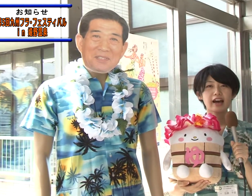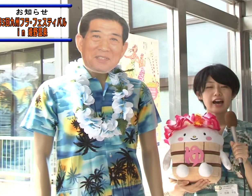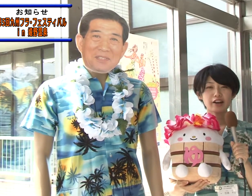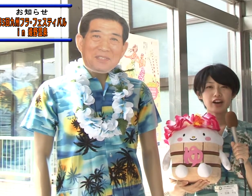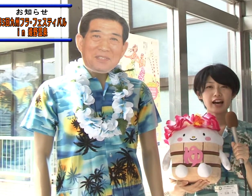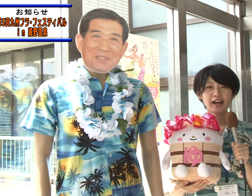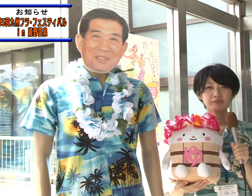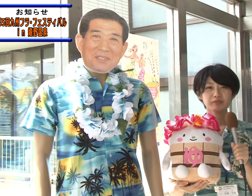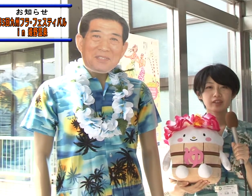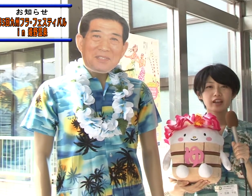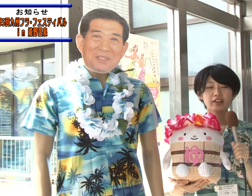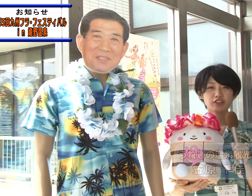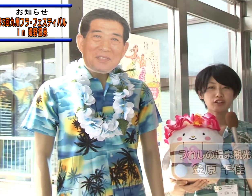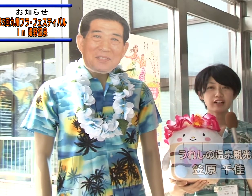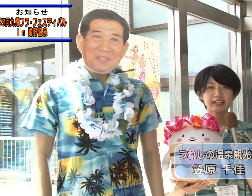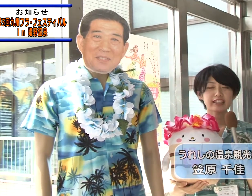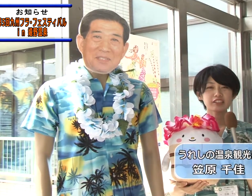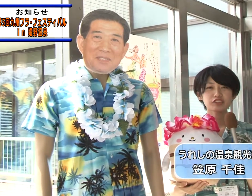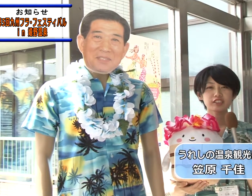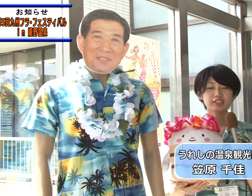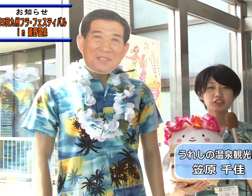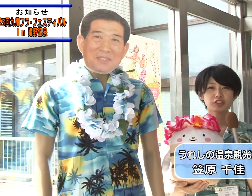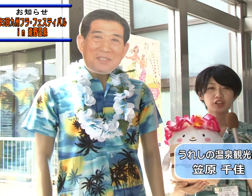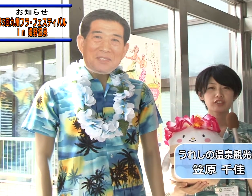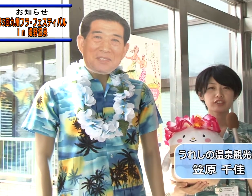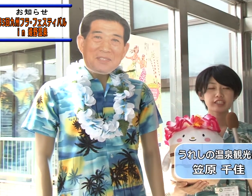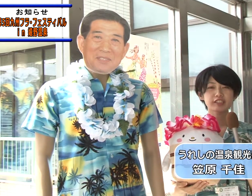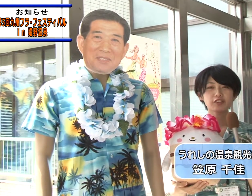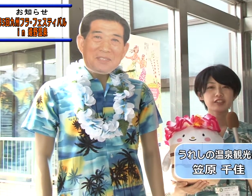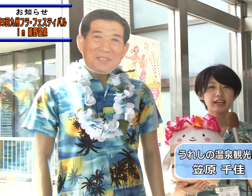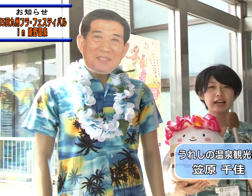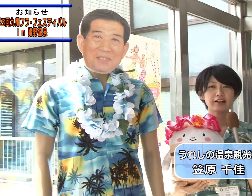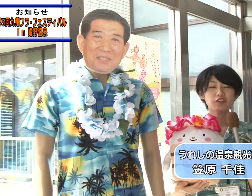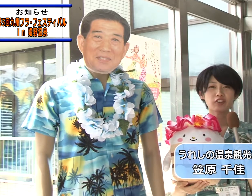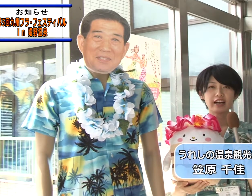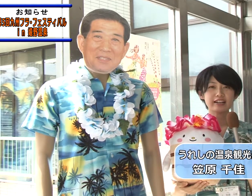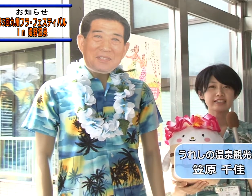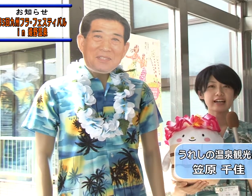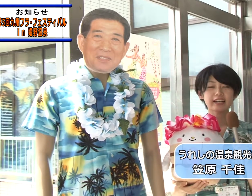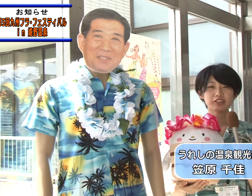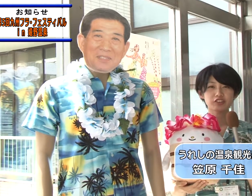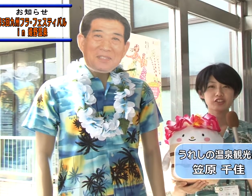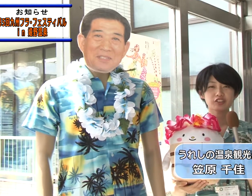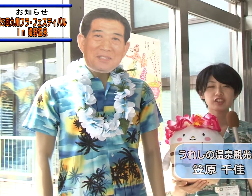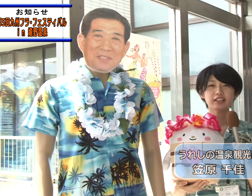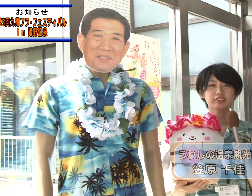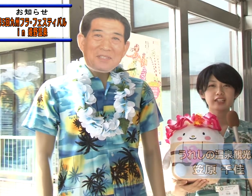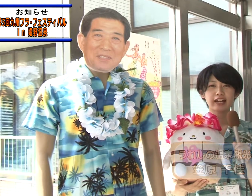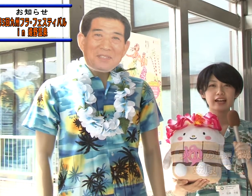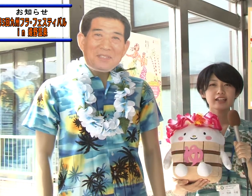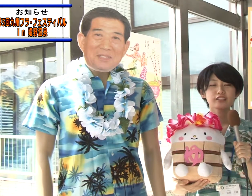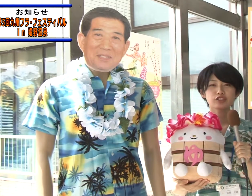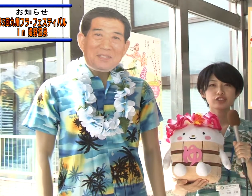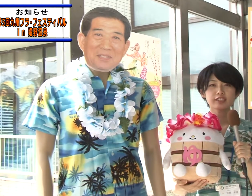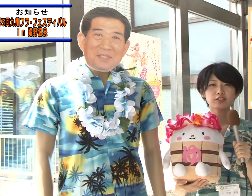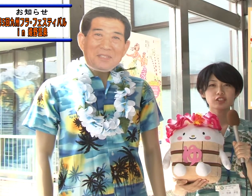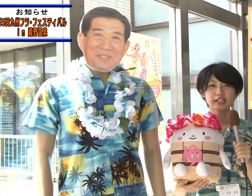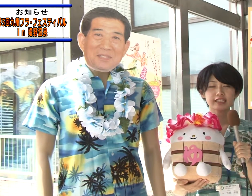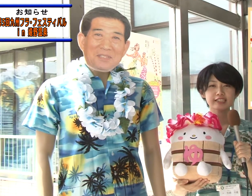アロハ。今日は谷口市長と嬉野温泉観光課笠原とゆつらくんから10月1日土